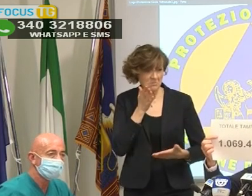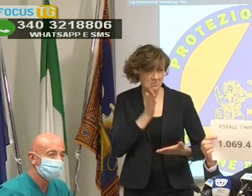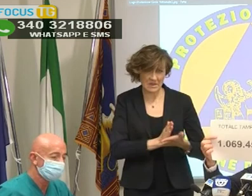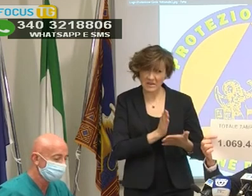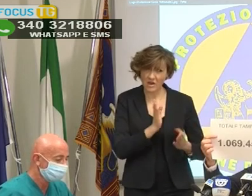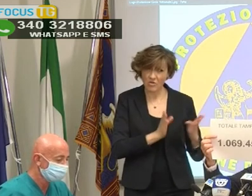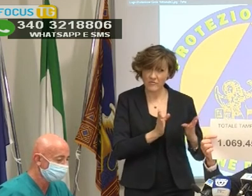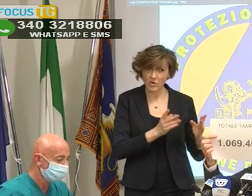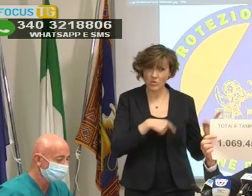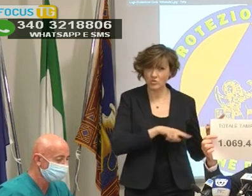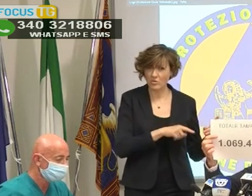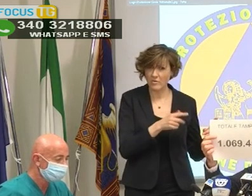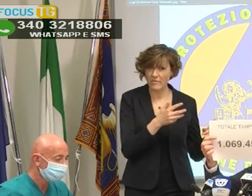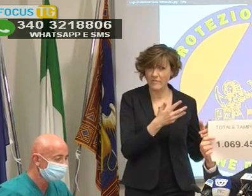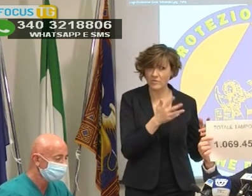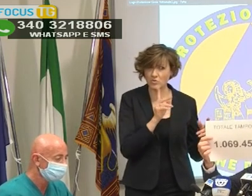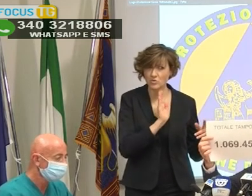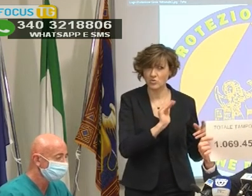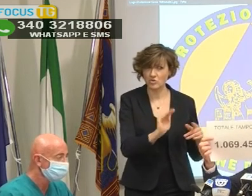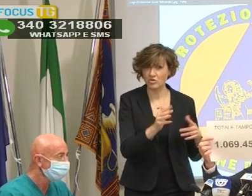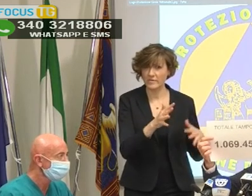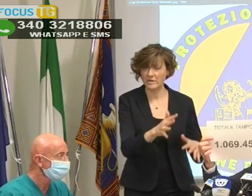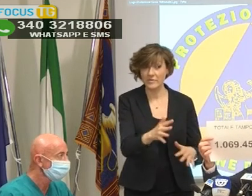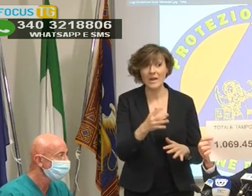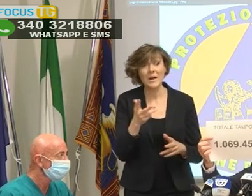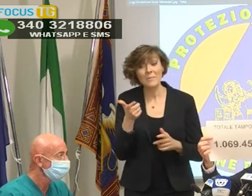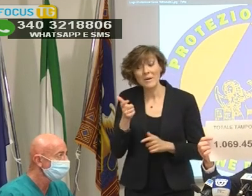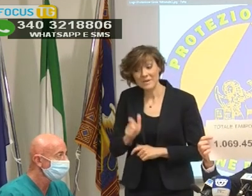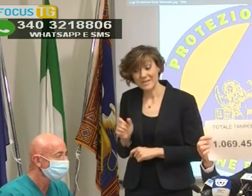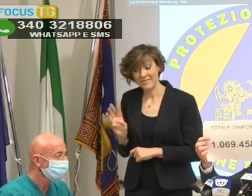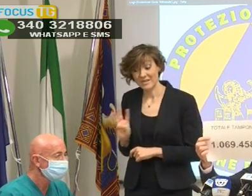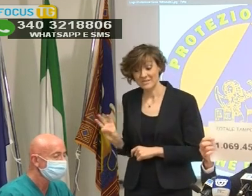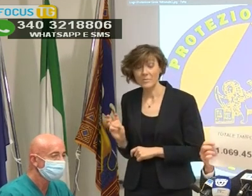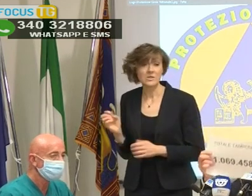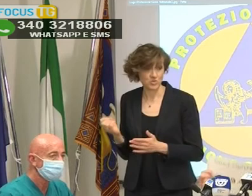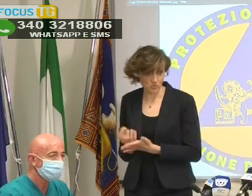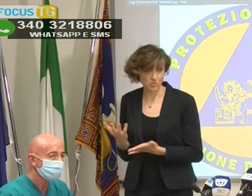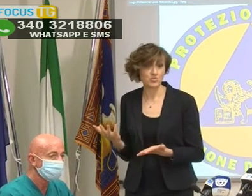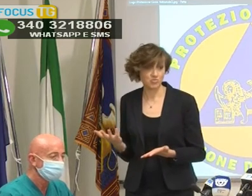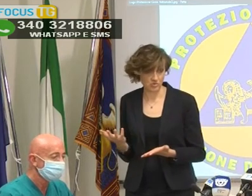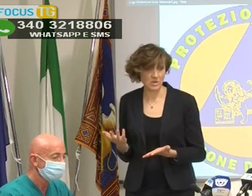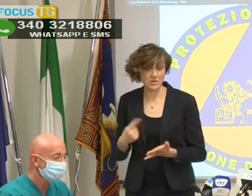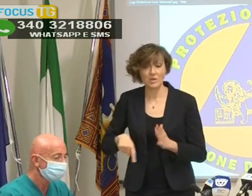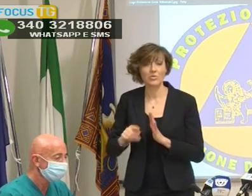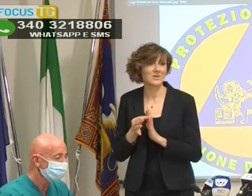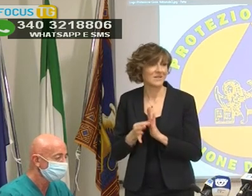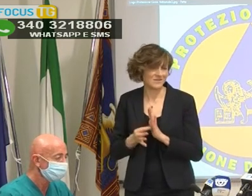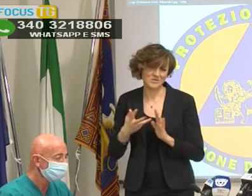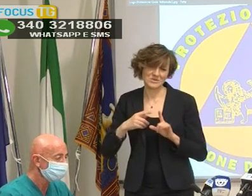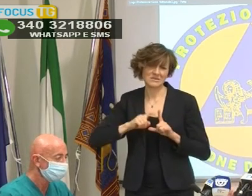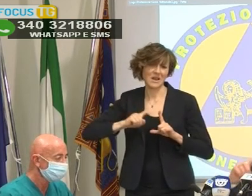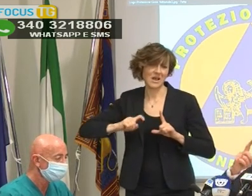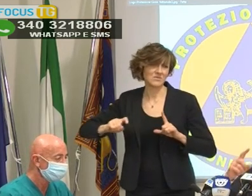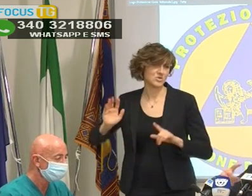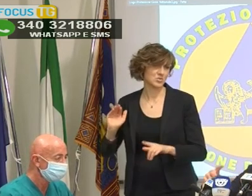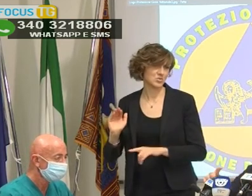quelli, mi pare, che vengono fatti ogni giorno. Ma perché fine settimana capita, nel senso che noi abbiamo i dati, vi posso andare anche i grafici, con tutti